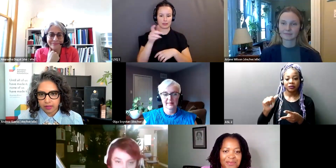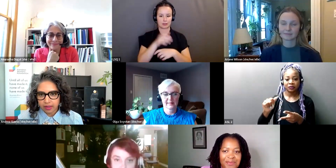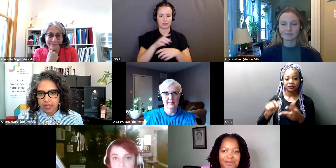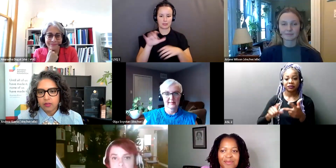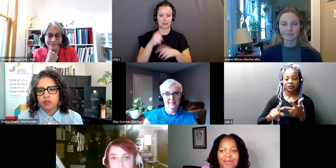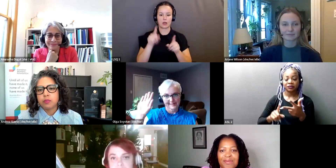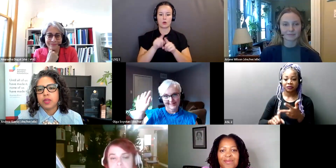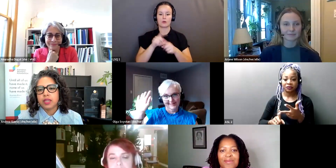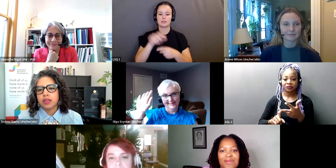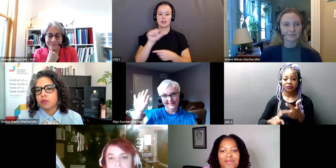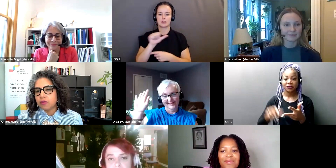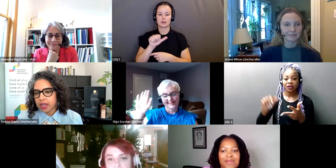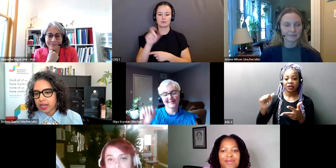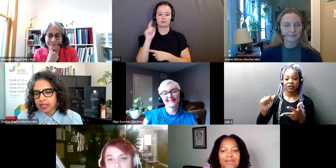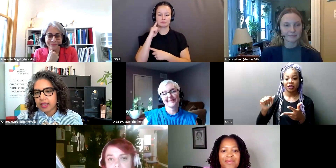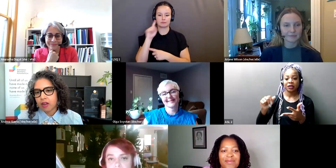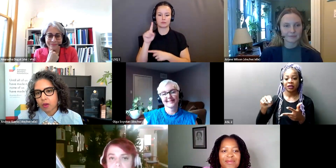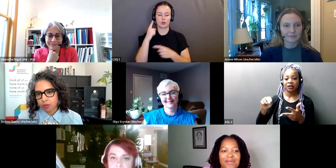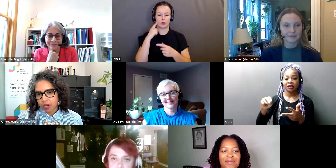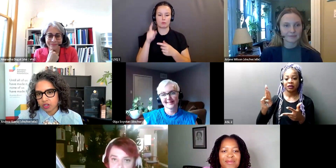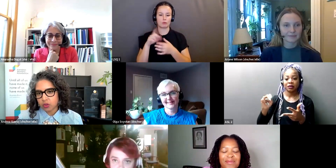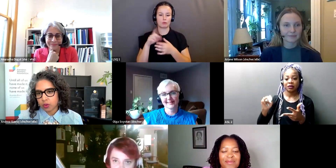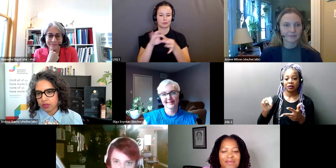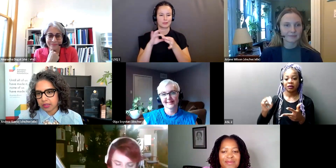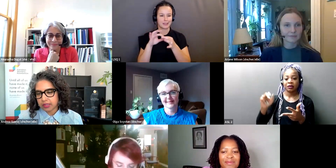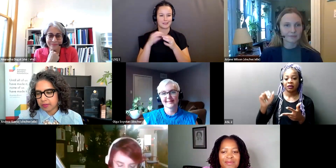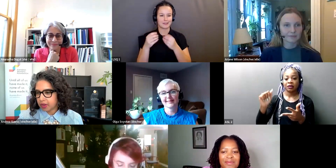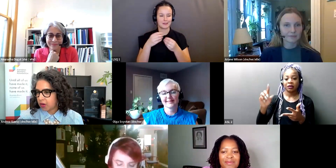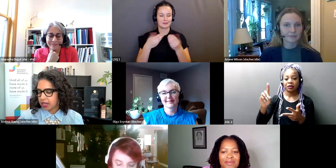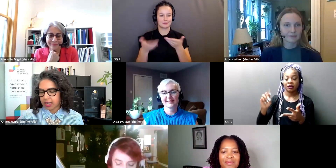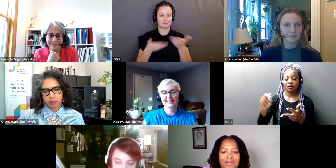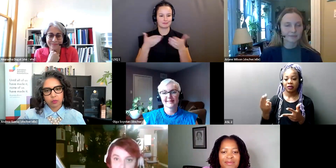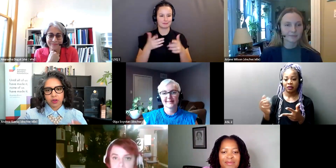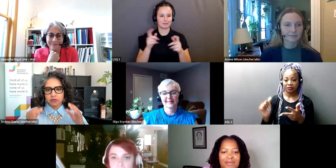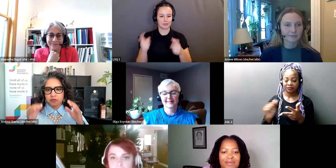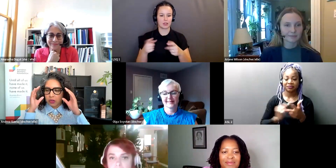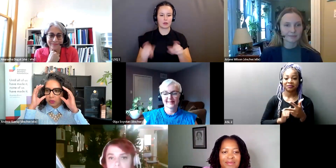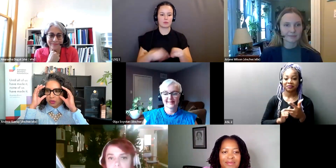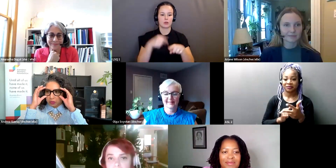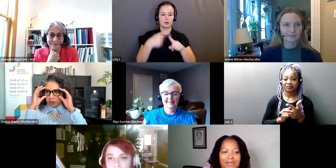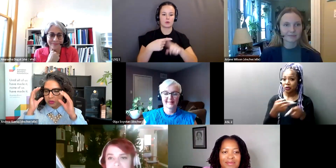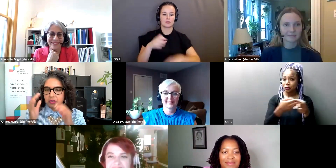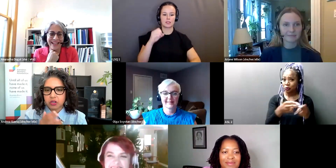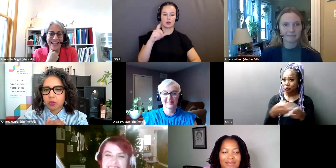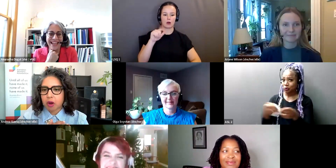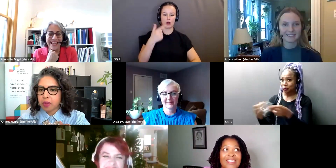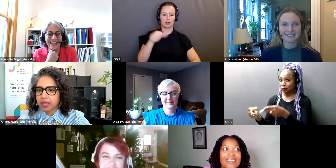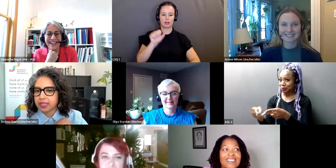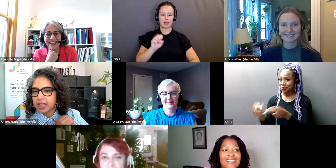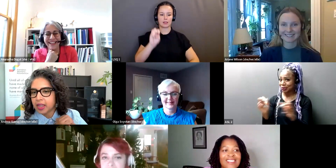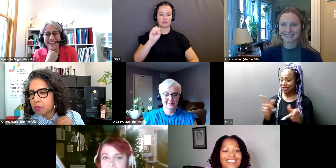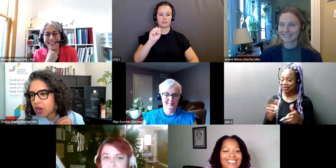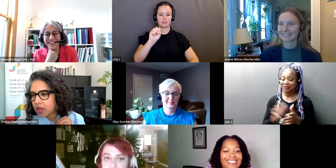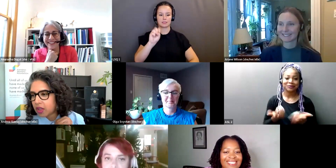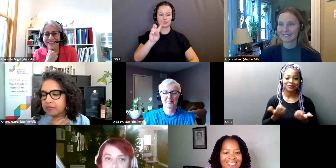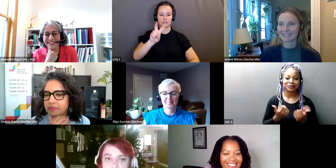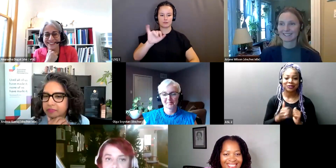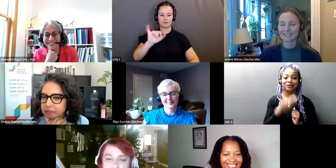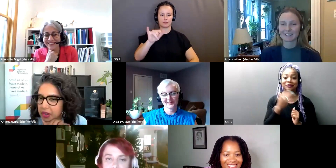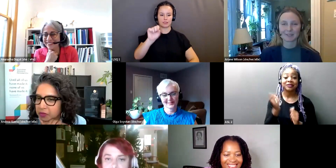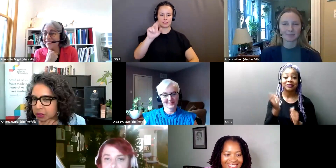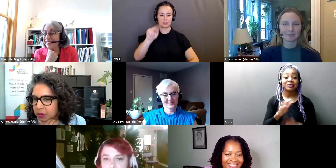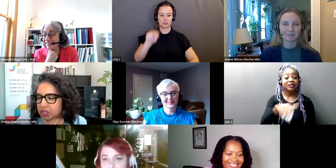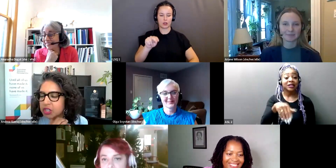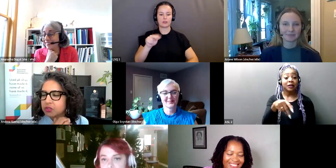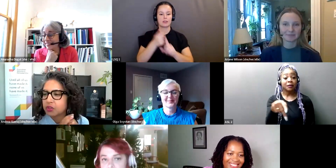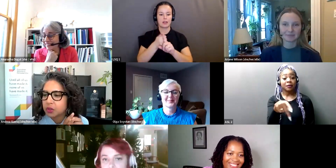initiatives communautaires, et Olga Savisten, vice-présidente des finances et des activités. Donc, je vous invite à faire